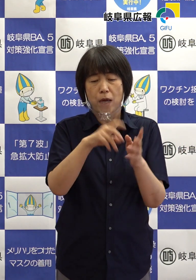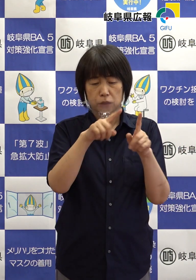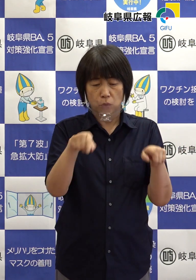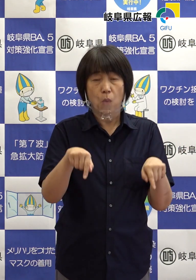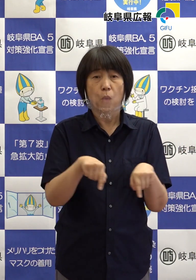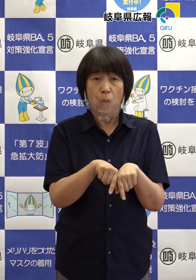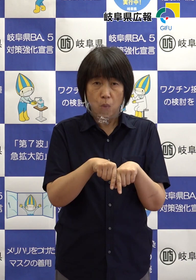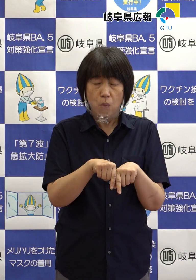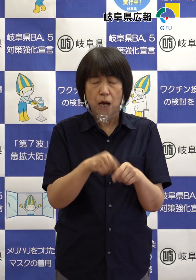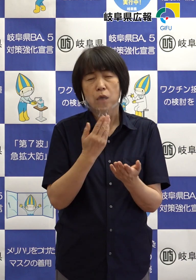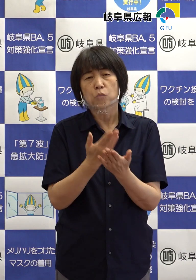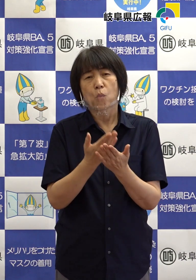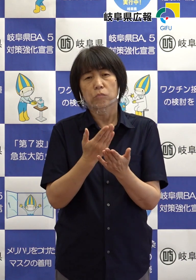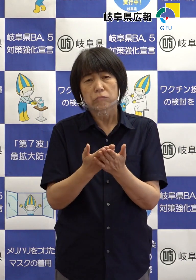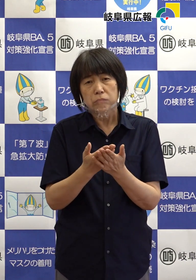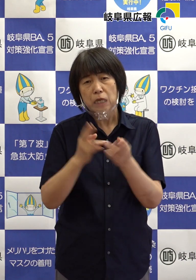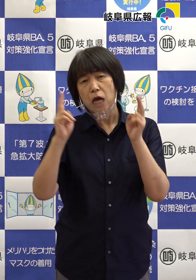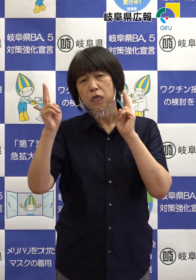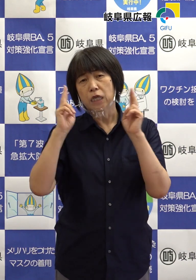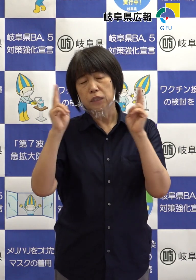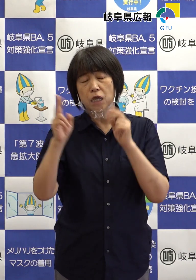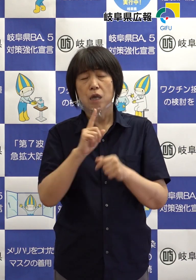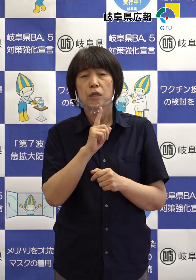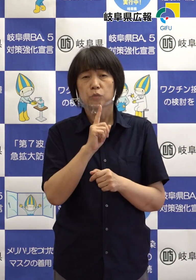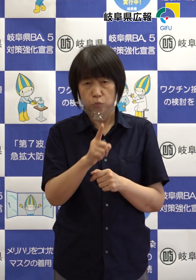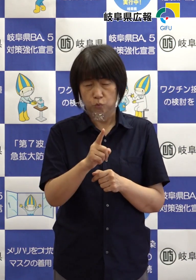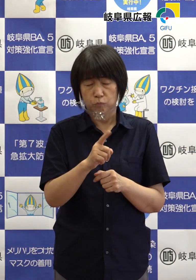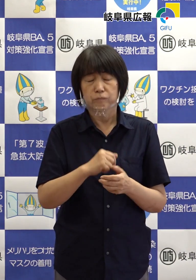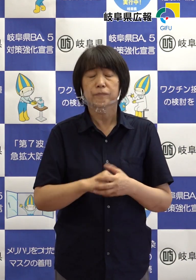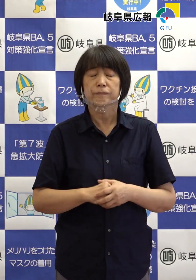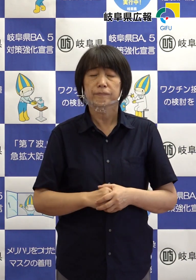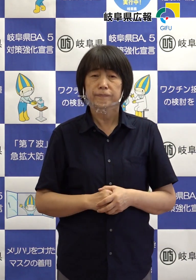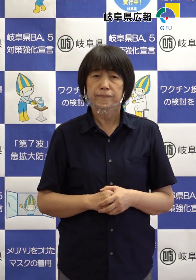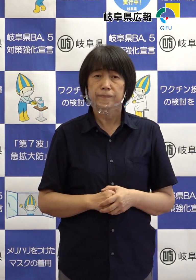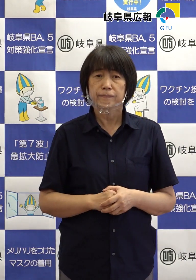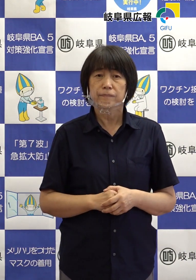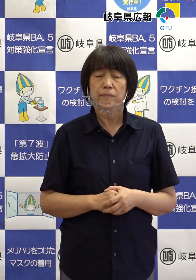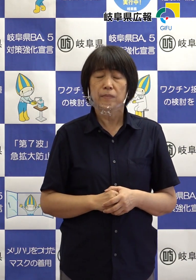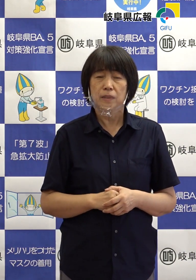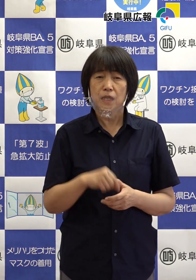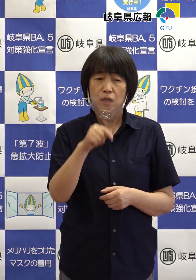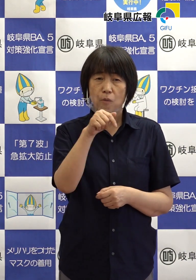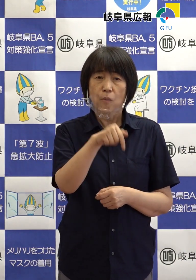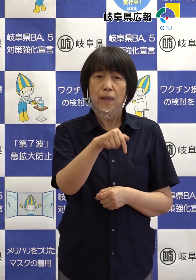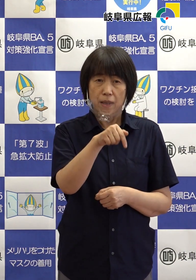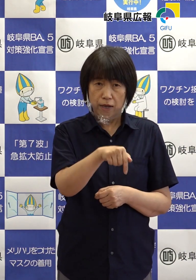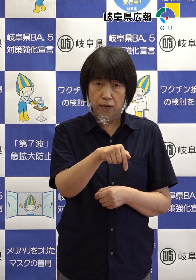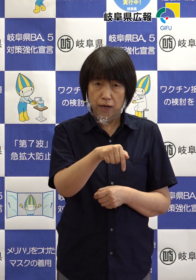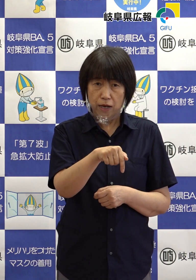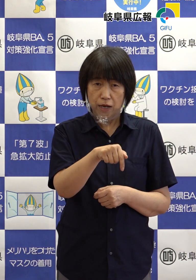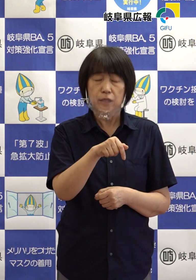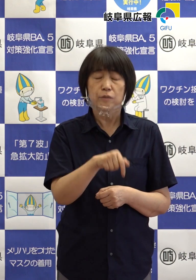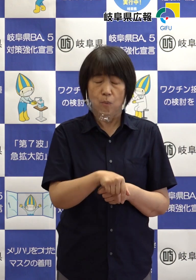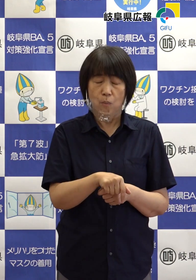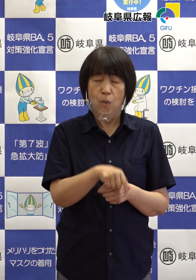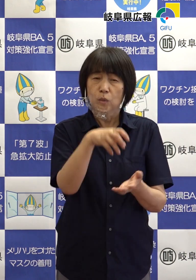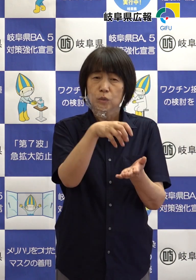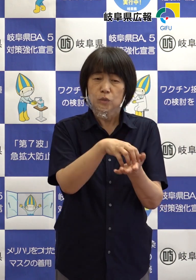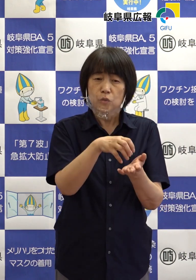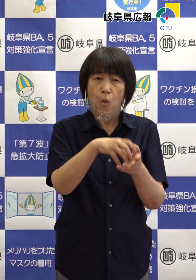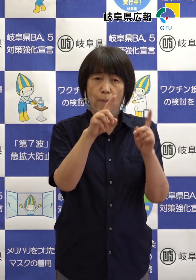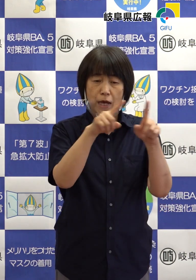から要求されるとことがあるわけでありますがこれのなってますかあの作業的な